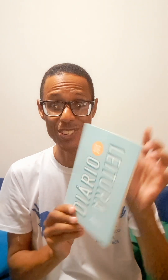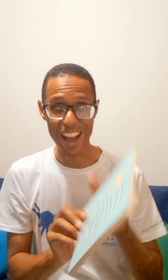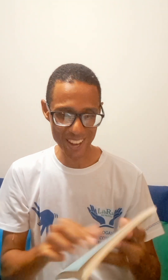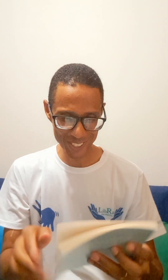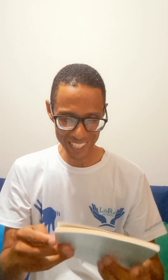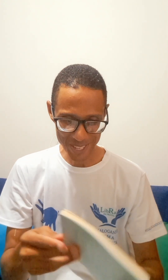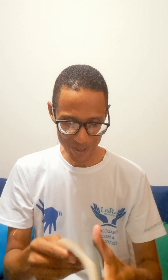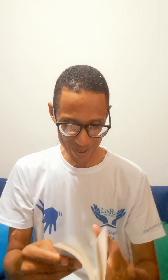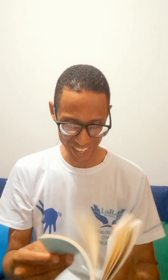Diário de leitura,